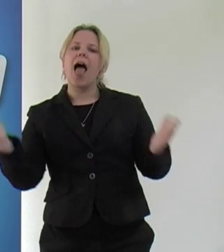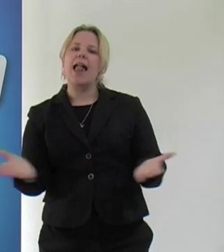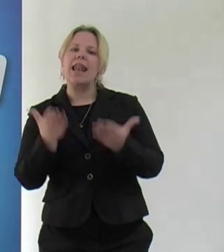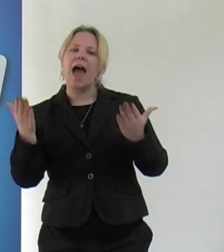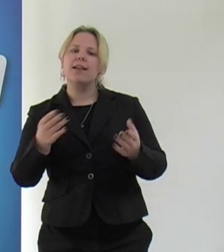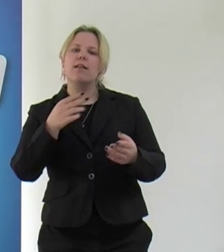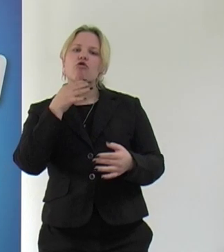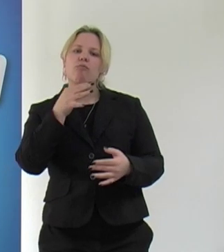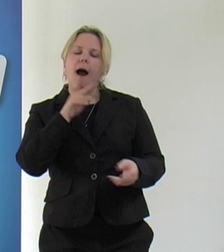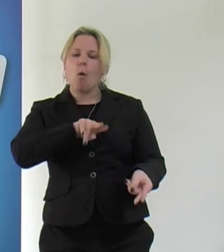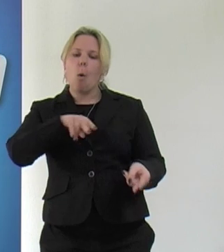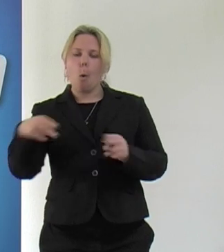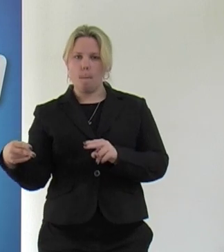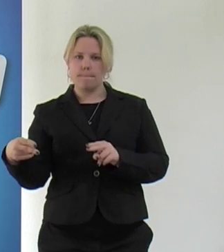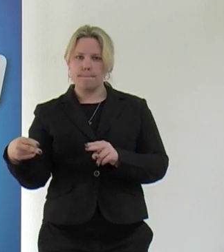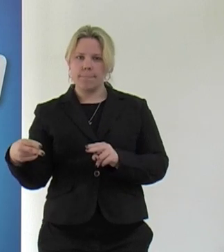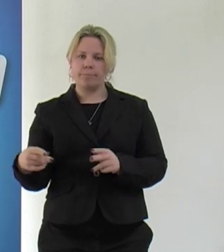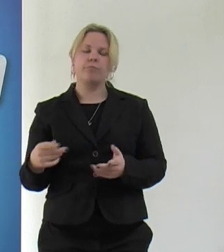Originalwahlprogramm ist wirklich gültig.